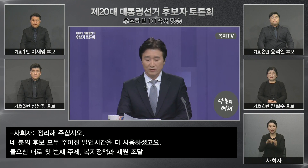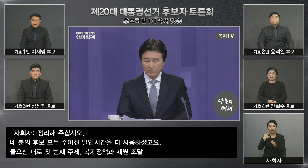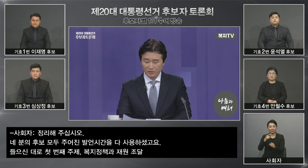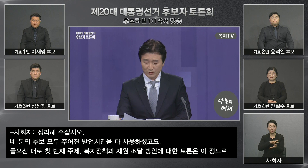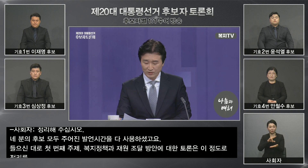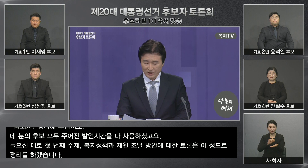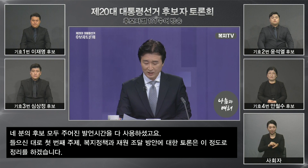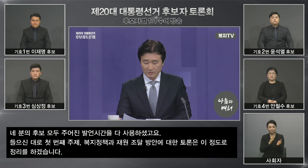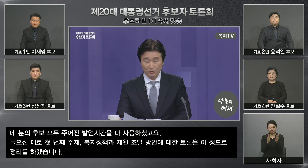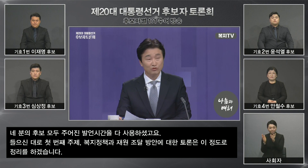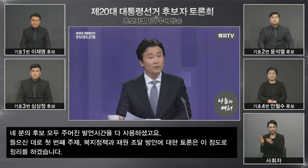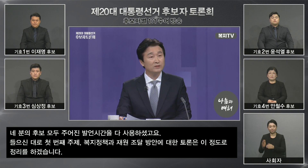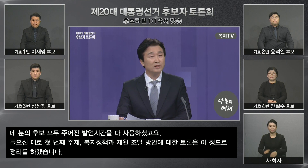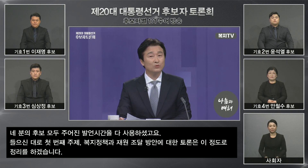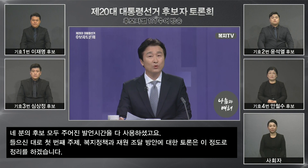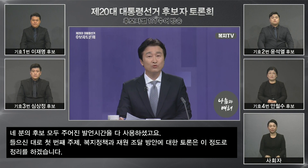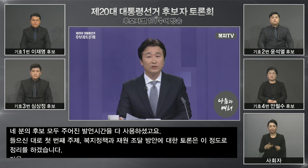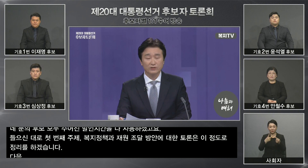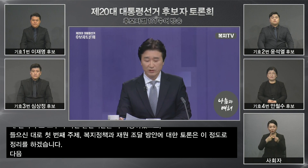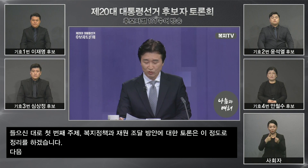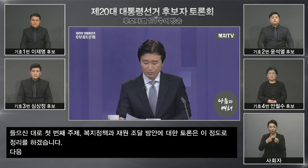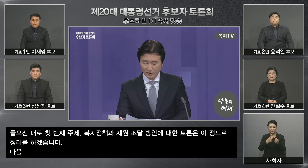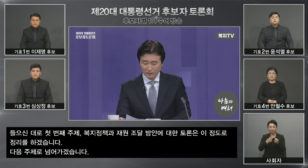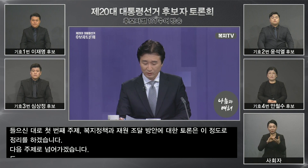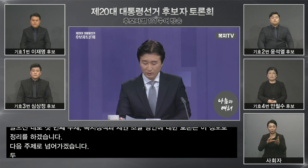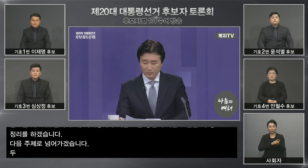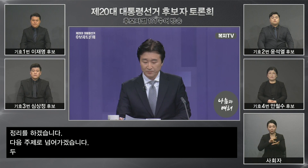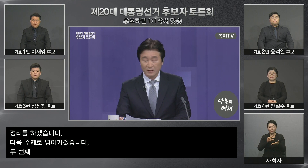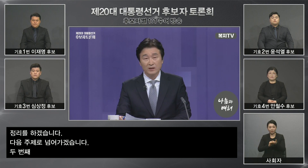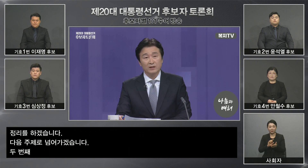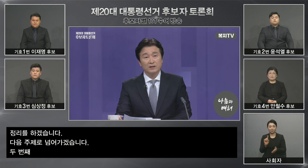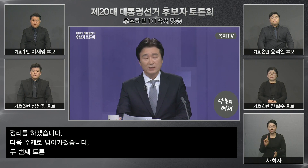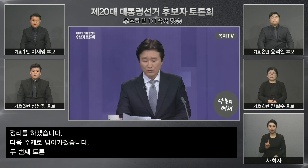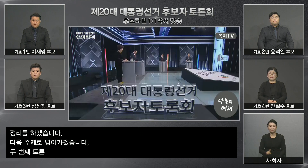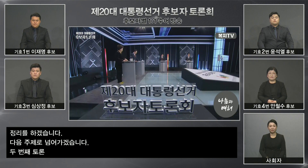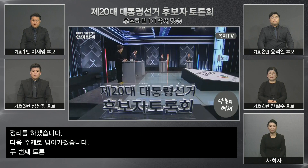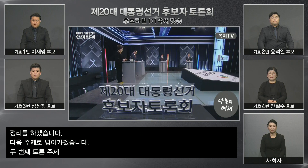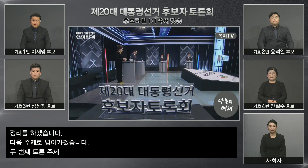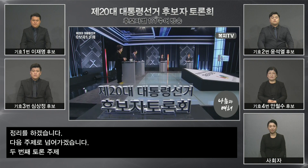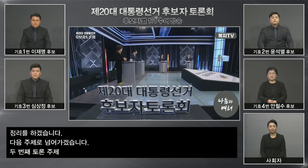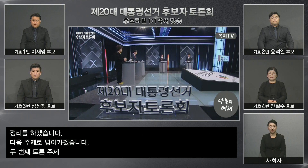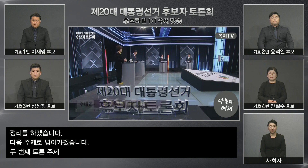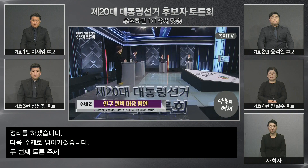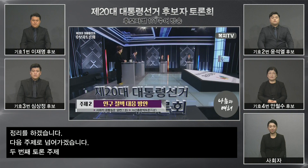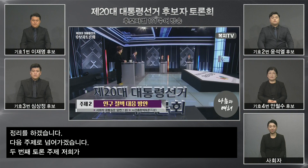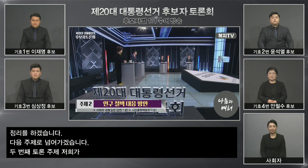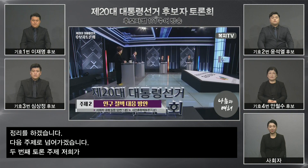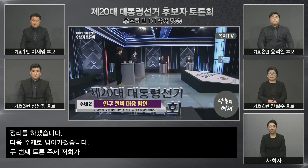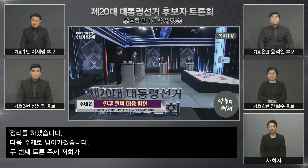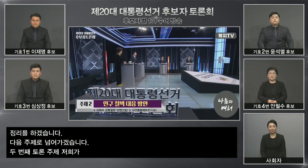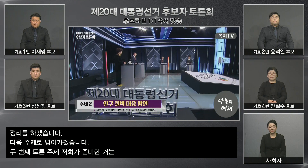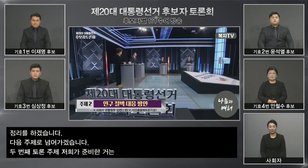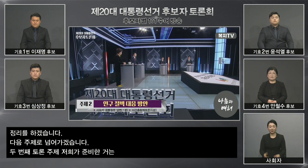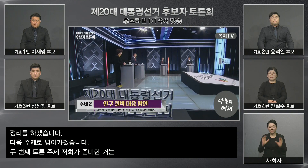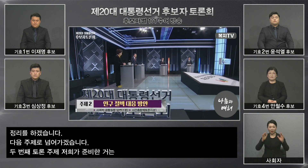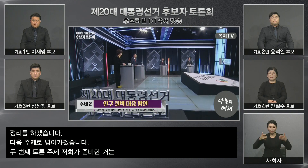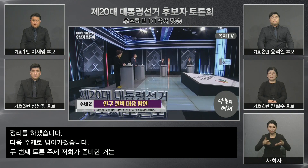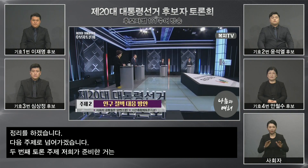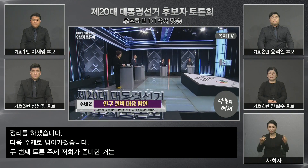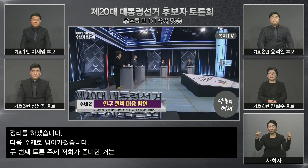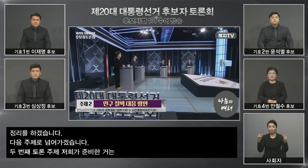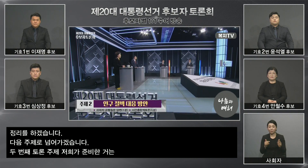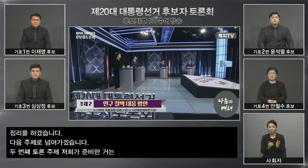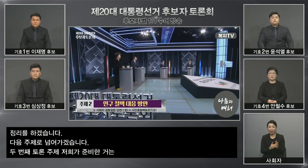주제로 넘어가겠습니다. 두 번째 토론 주제 저희가 준비한 거는요. 인구 절벽 대응 방안입니다. 진행